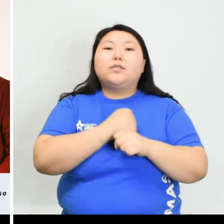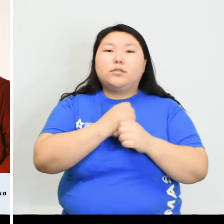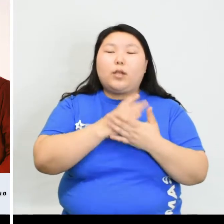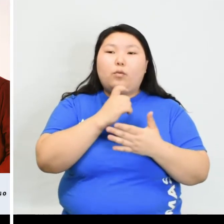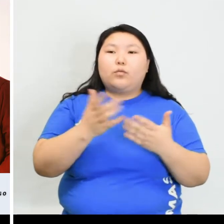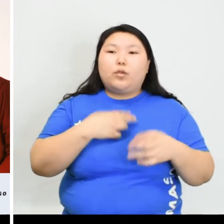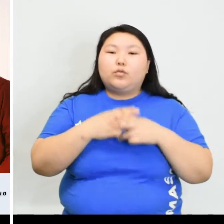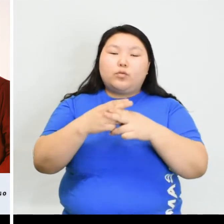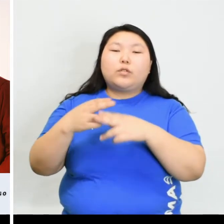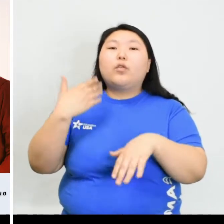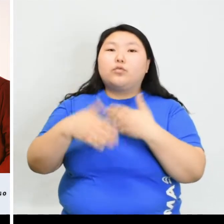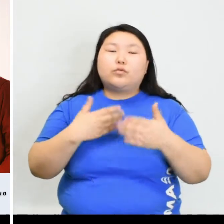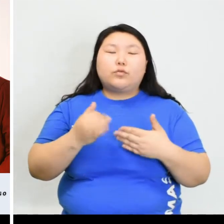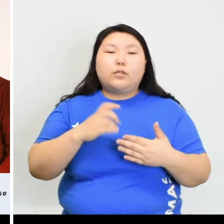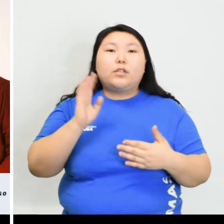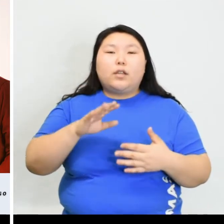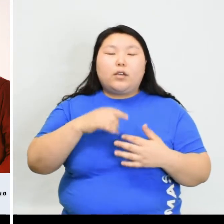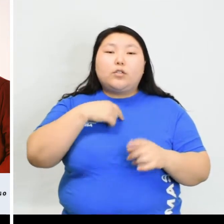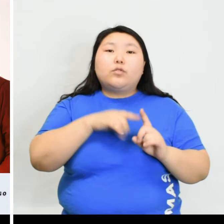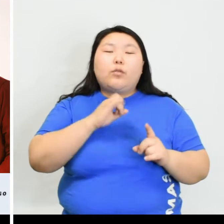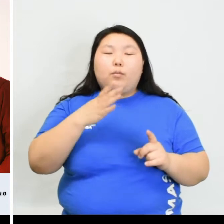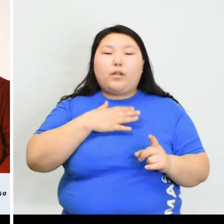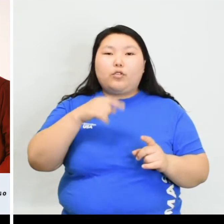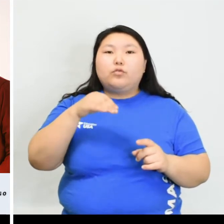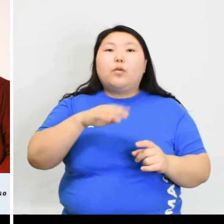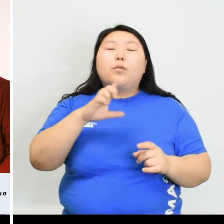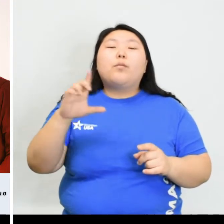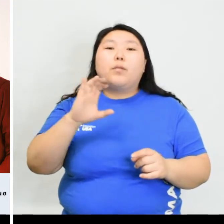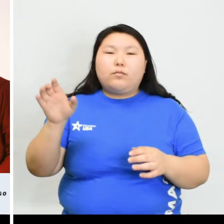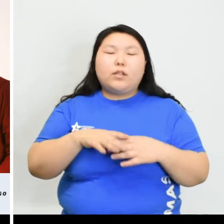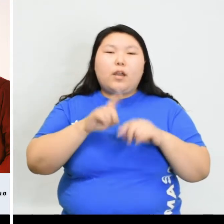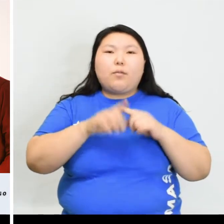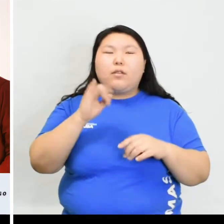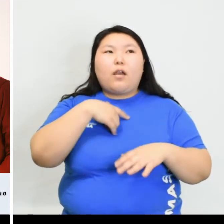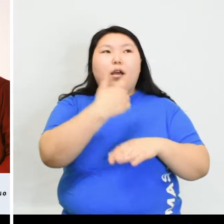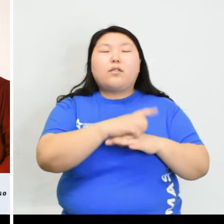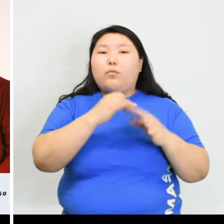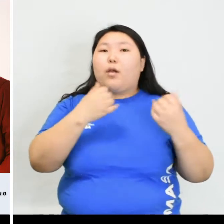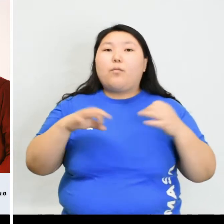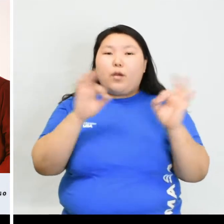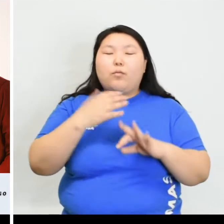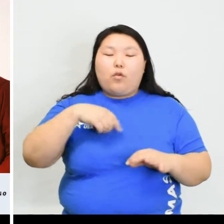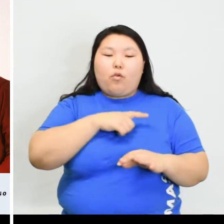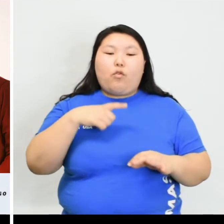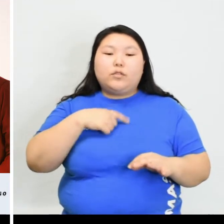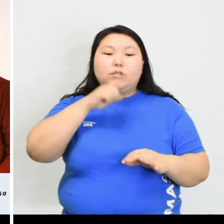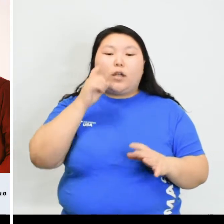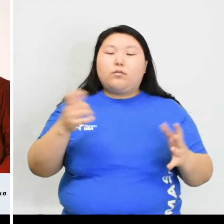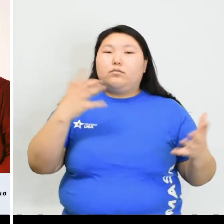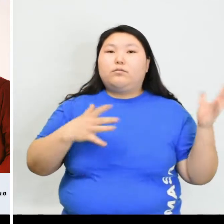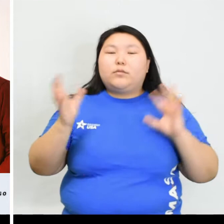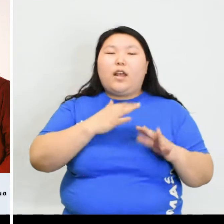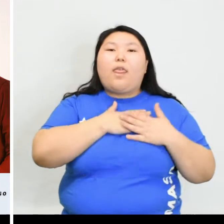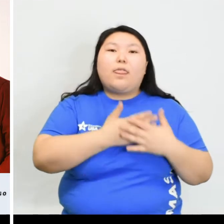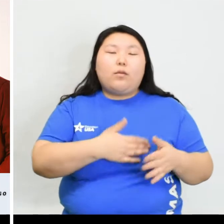тусалцаа өгсөн. Тэгээд тэр эн чинь бол манайх бол төрийн бос байгаад ямар ч тийм гаднаас тийм юу байгаагүй. Биднес өөрсдөө хитэн залууч төрж ирээд ханд